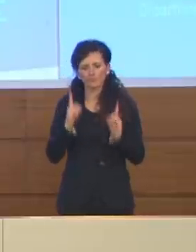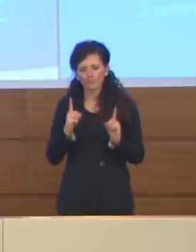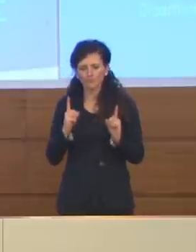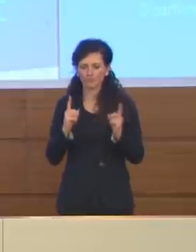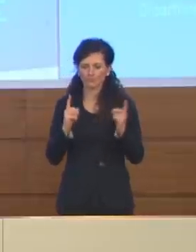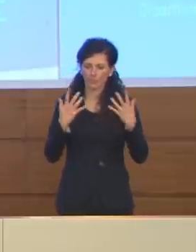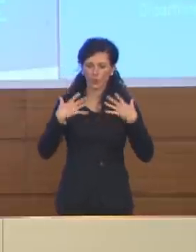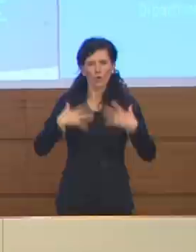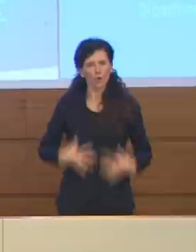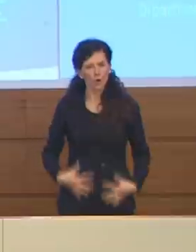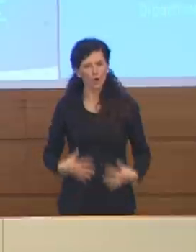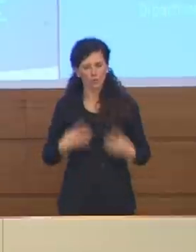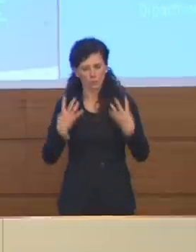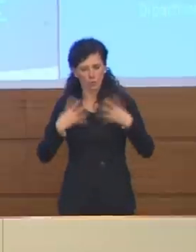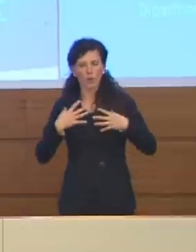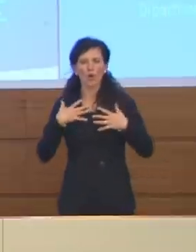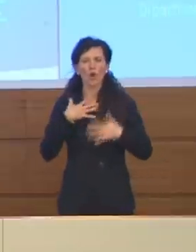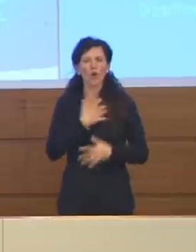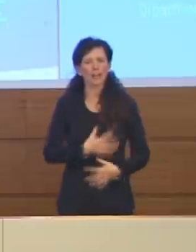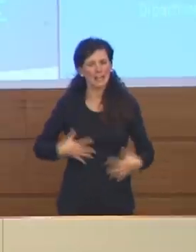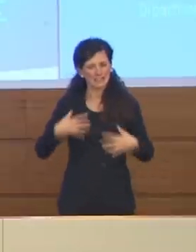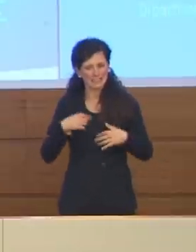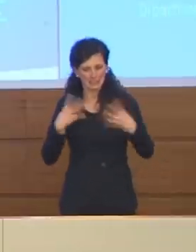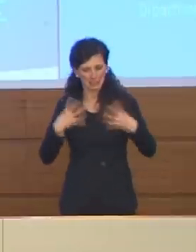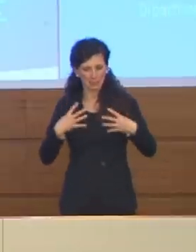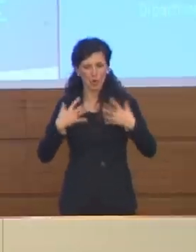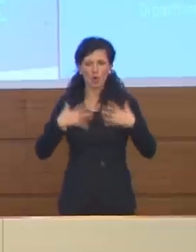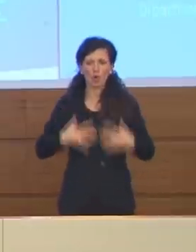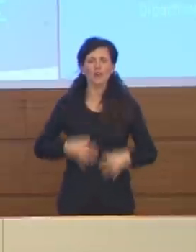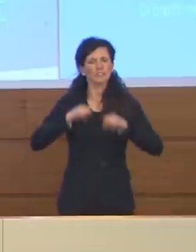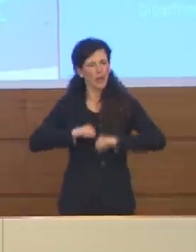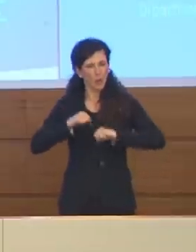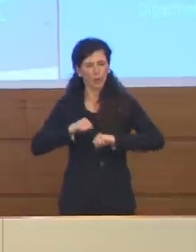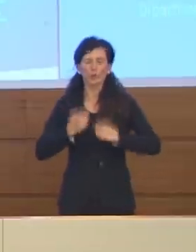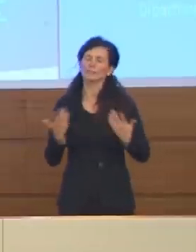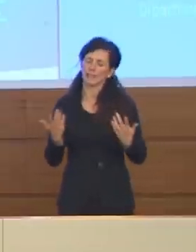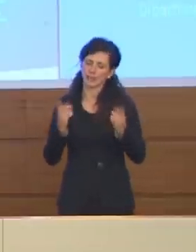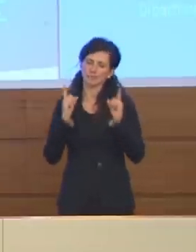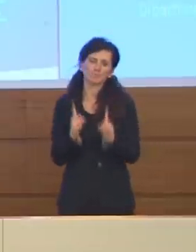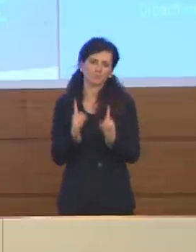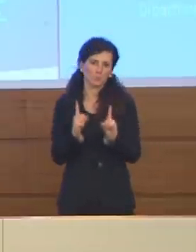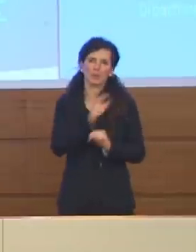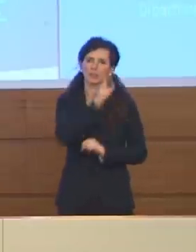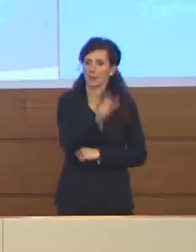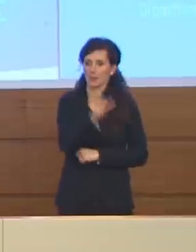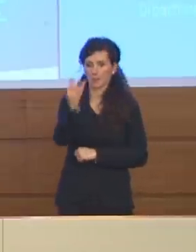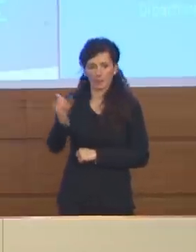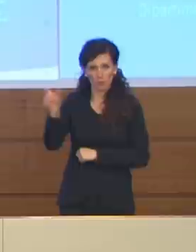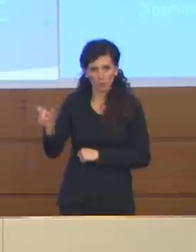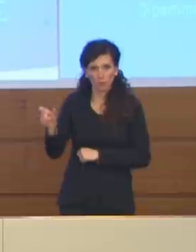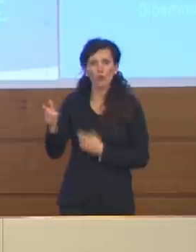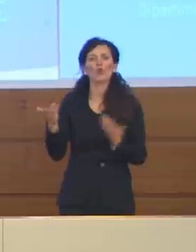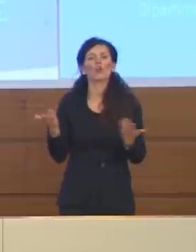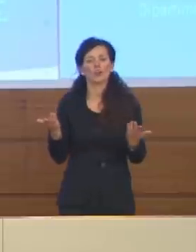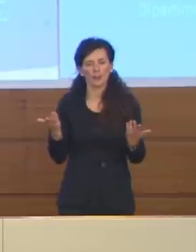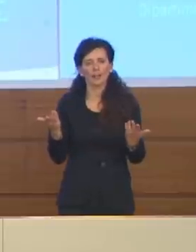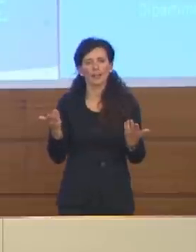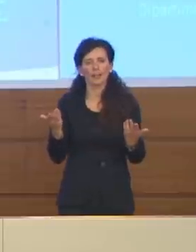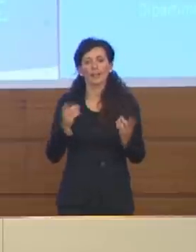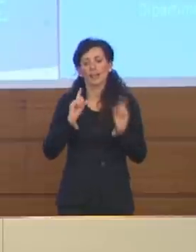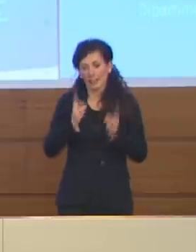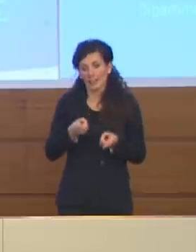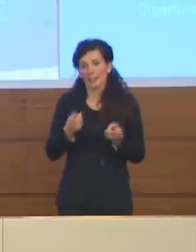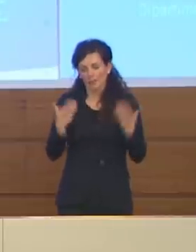altro aspetto assolutamente cruciale e andranno condotti degli studi e